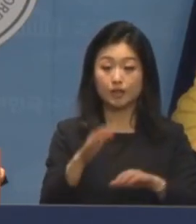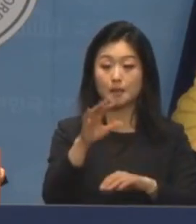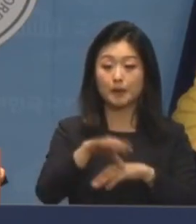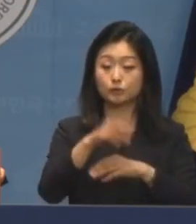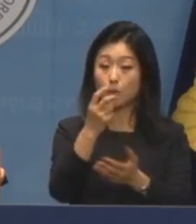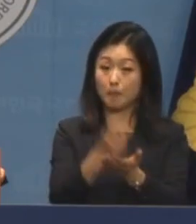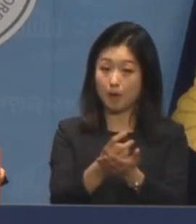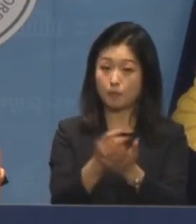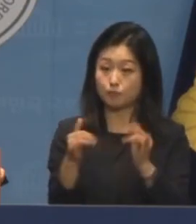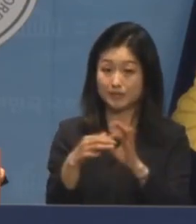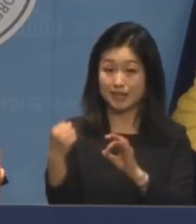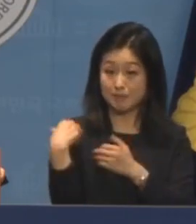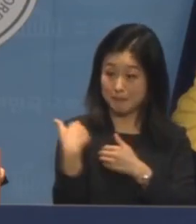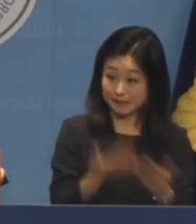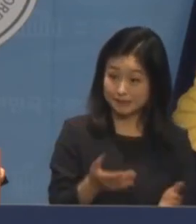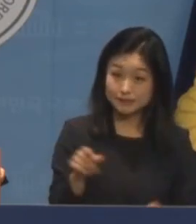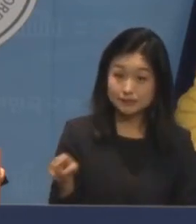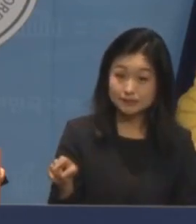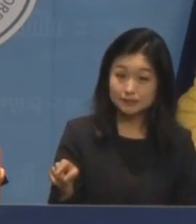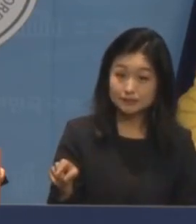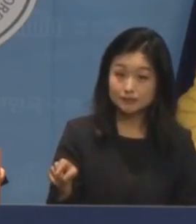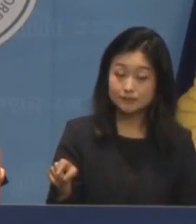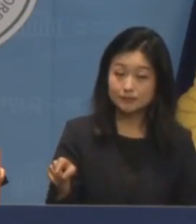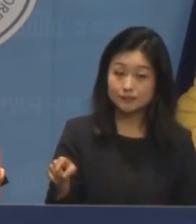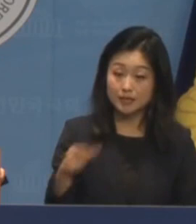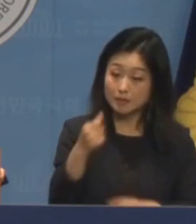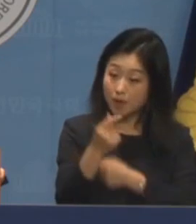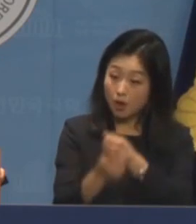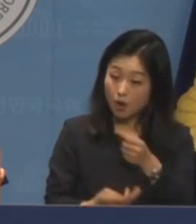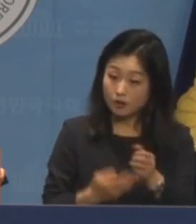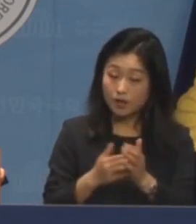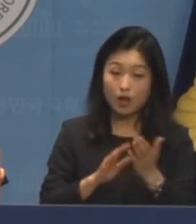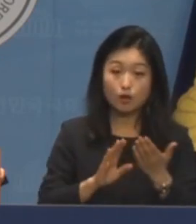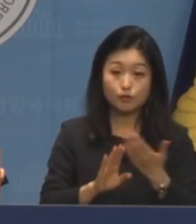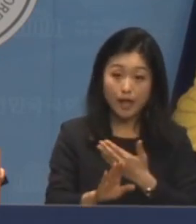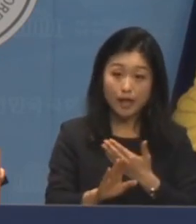문제를 국민의힘이 방치한다면 몇 년 뒤에는